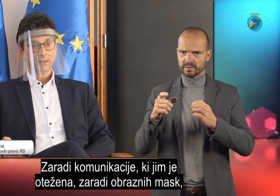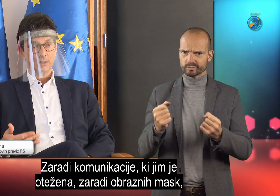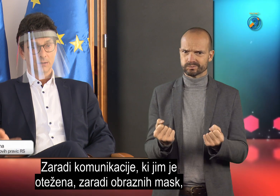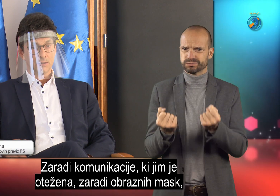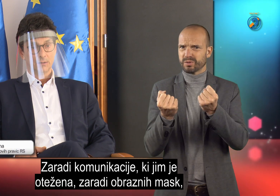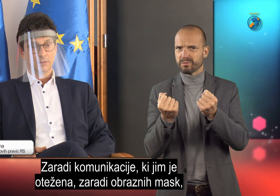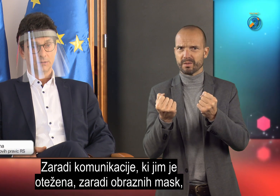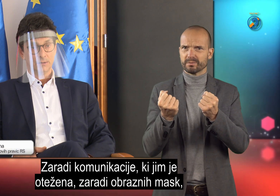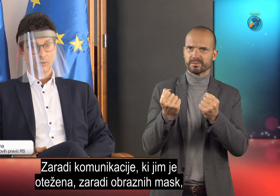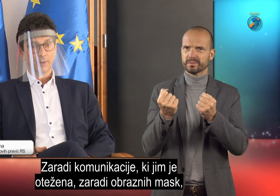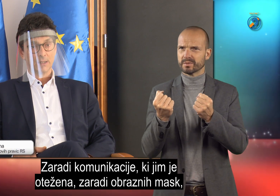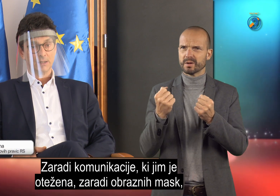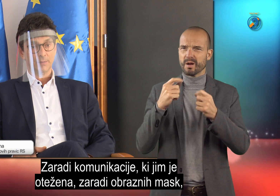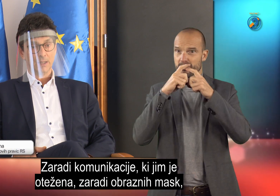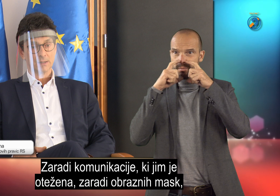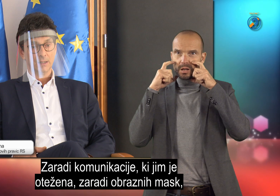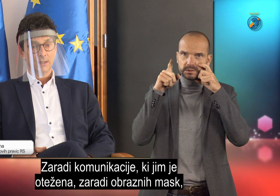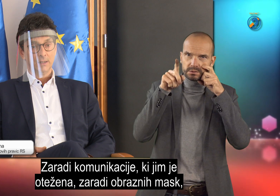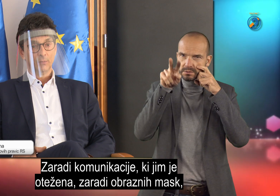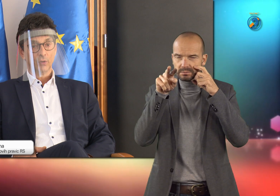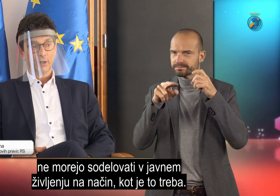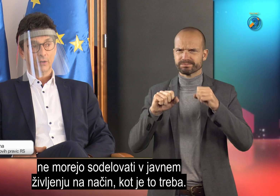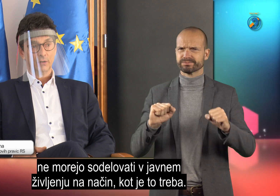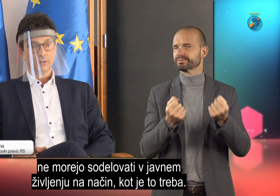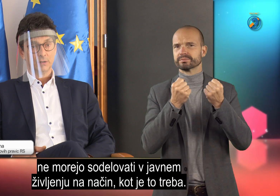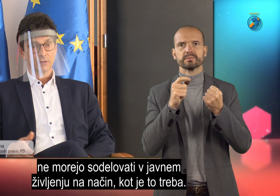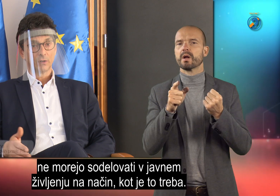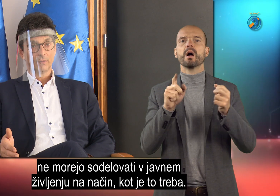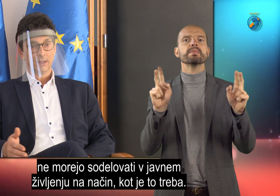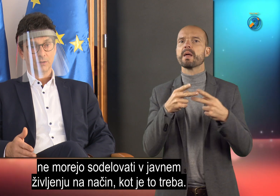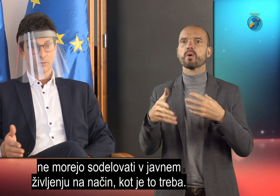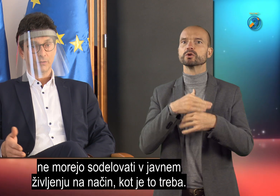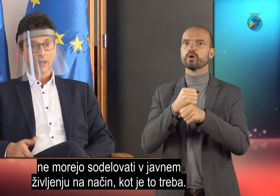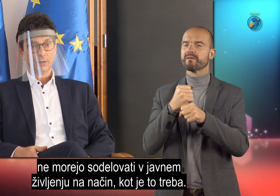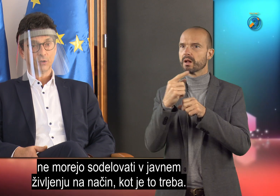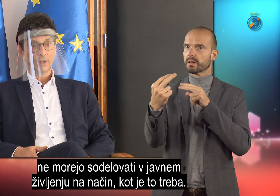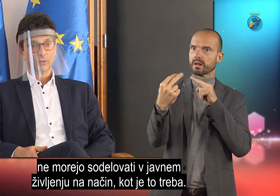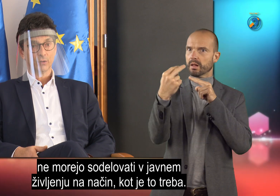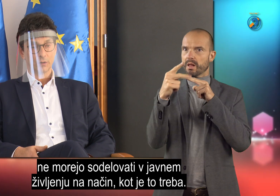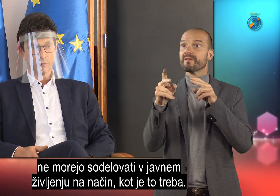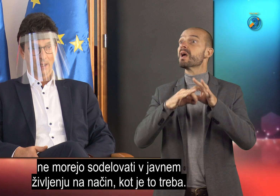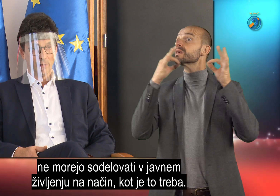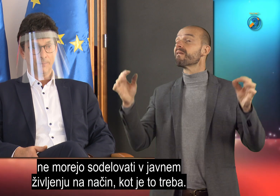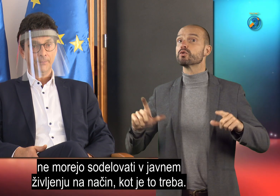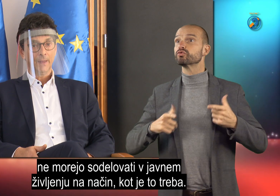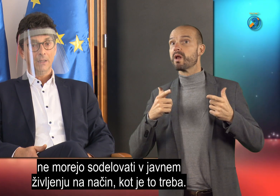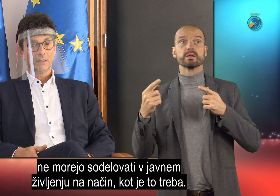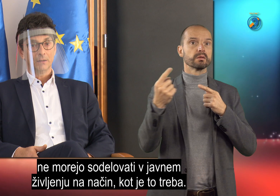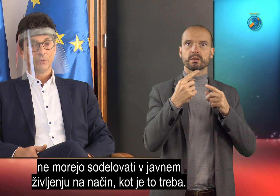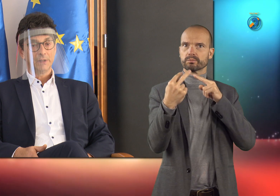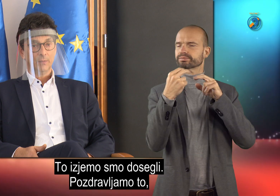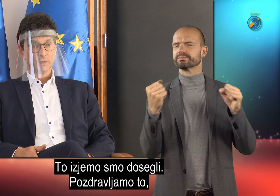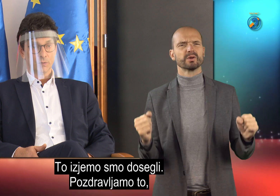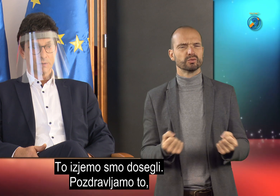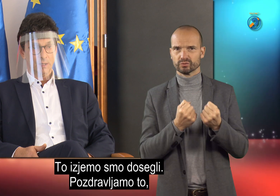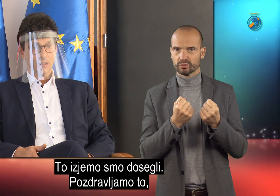zaradi obraznih mask, ne morejo sodelovati tako v javnem življenju, kot je to treba.